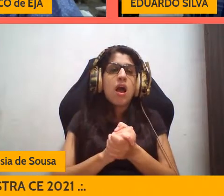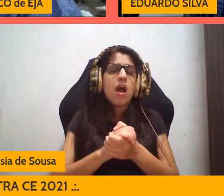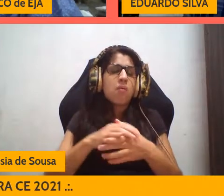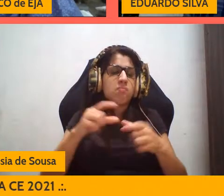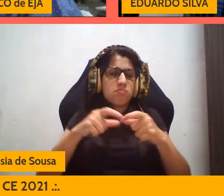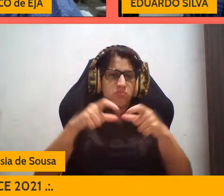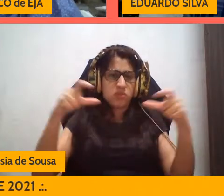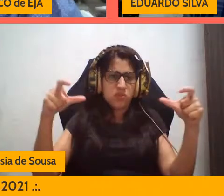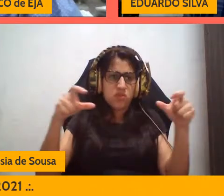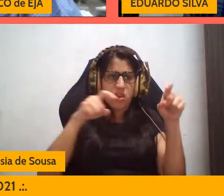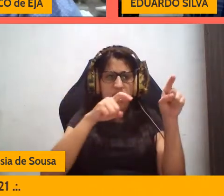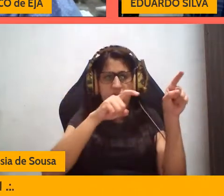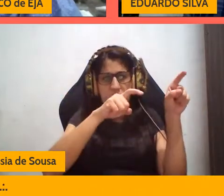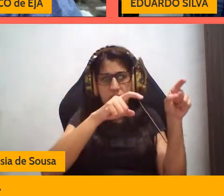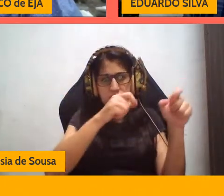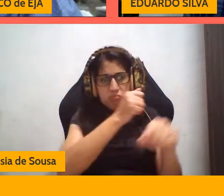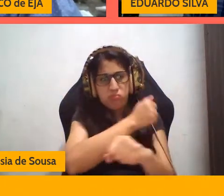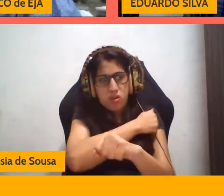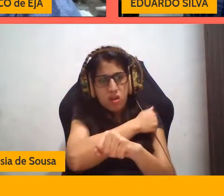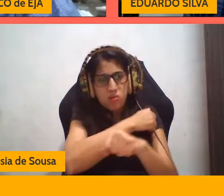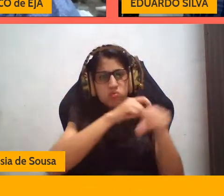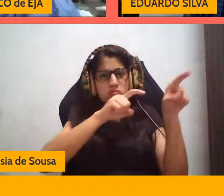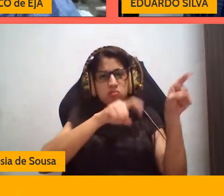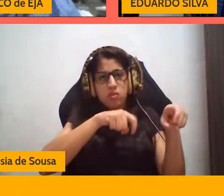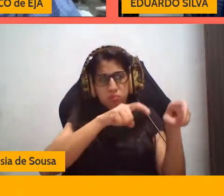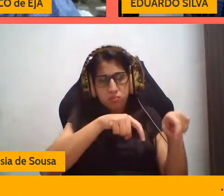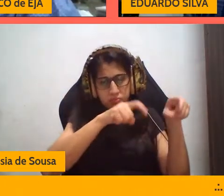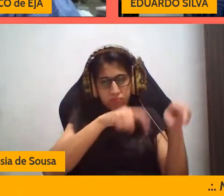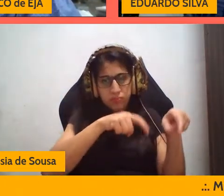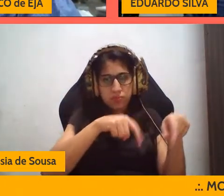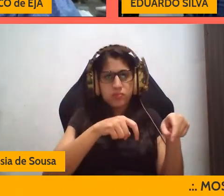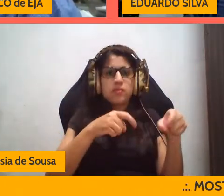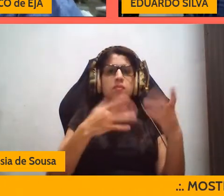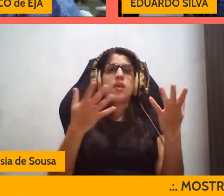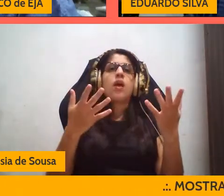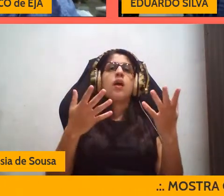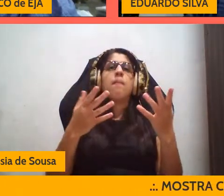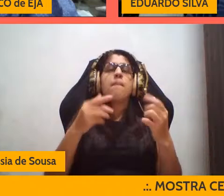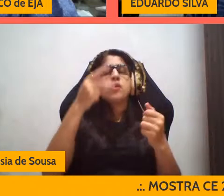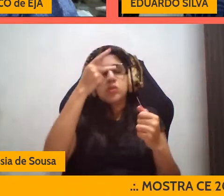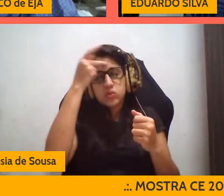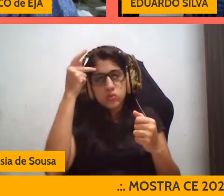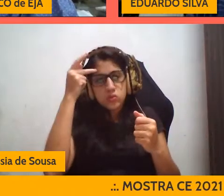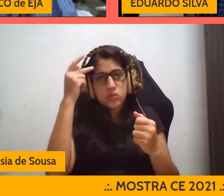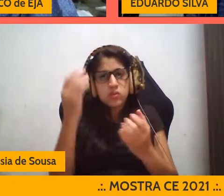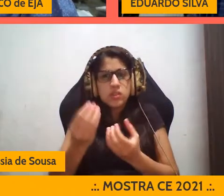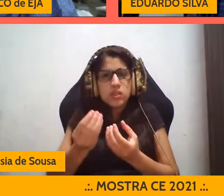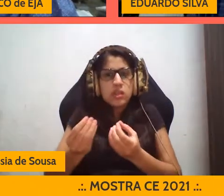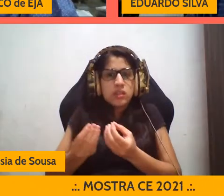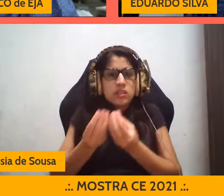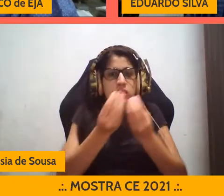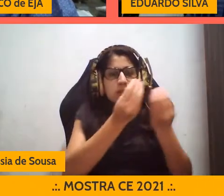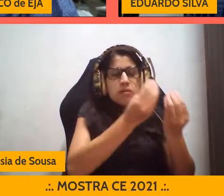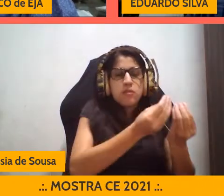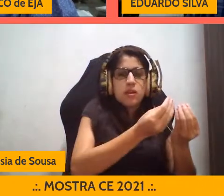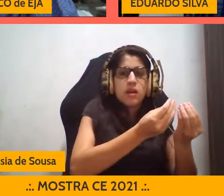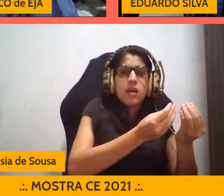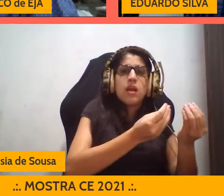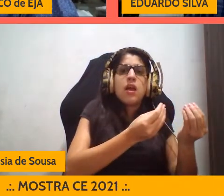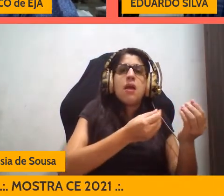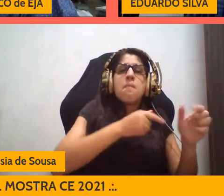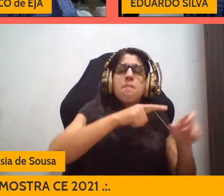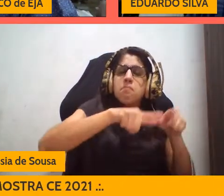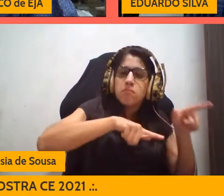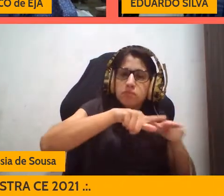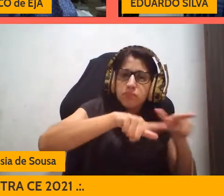era camponeses, tinha pessoas que saíam do campo em busca de trabalho, então sabia muito sobre como plantar,